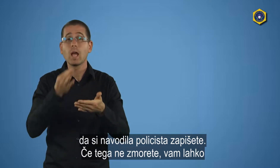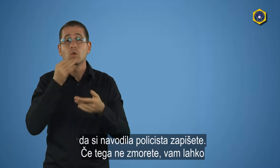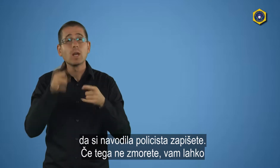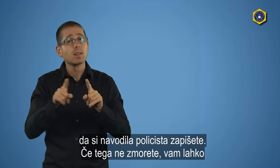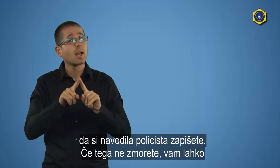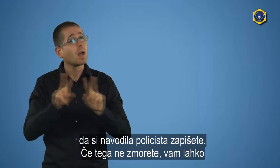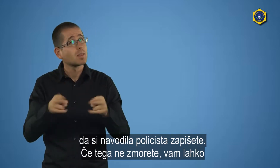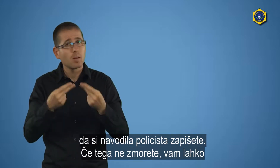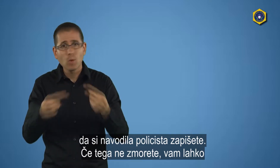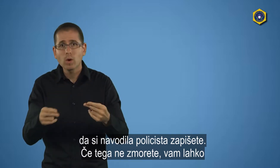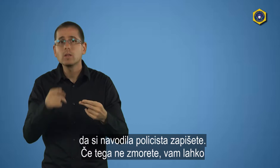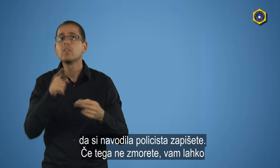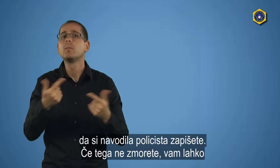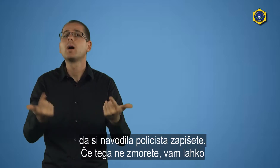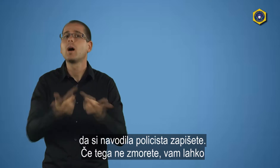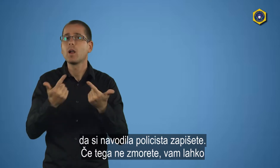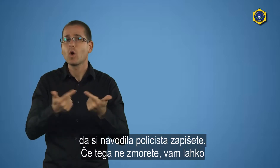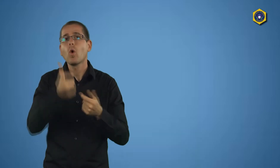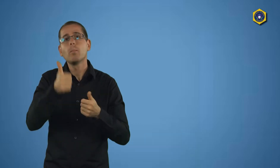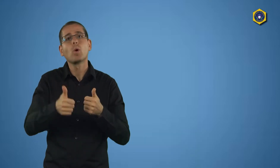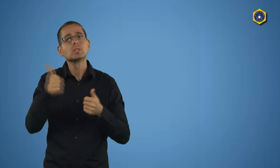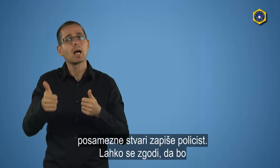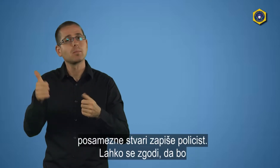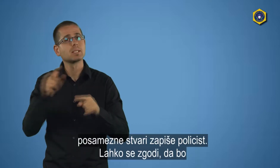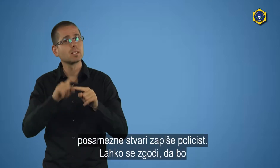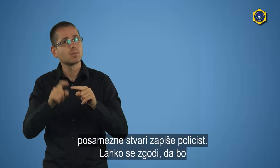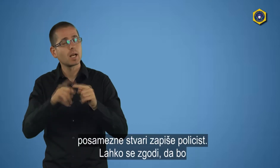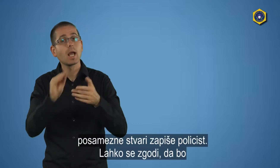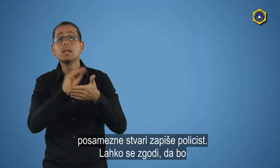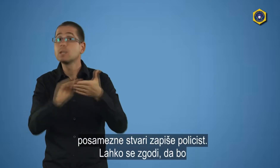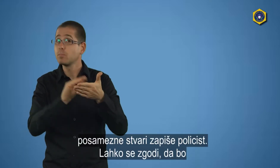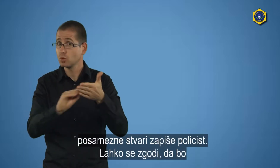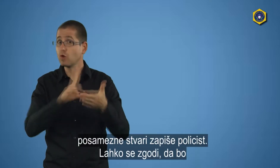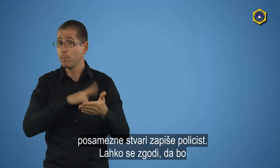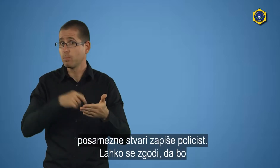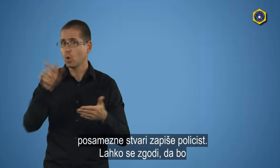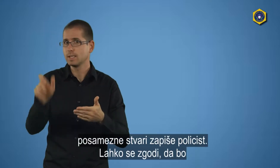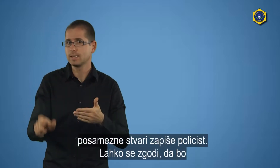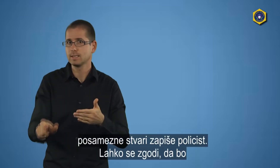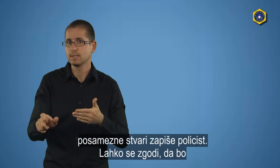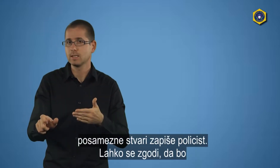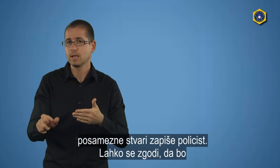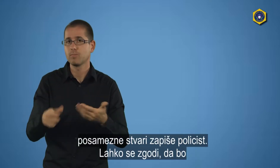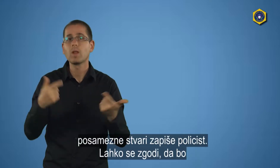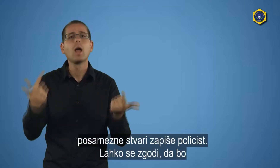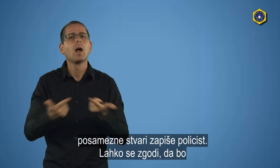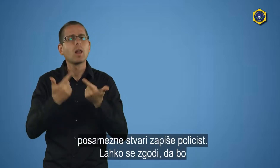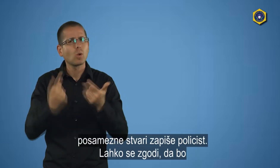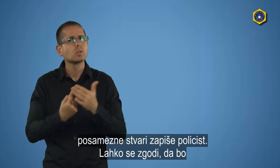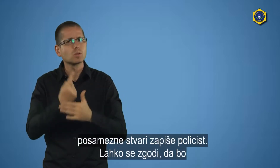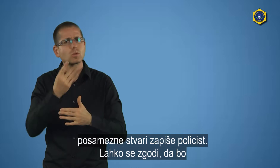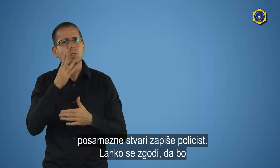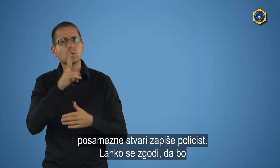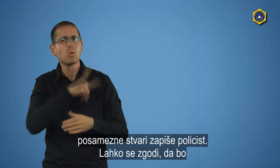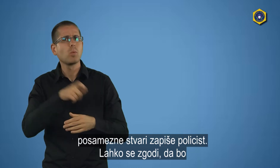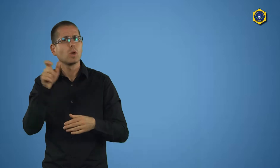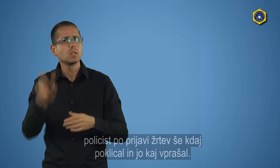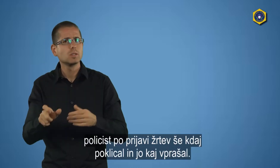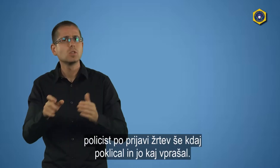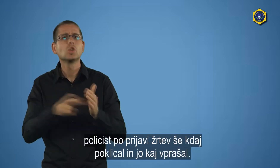Če tega ne zmorete, vam lahko posamezne stvari zapiše policist. Lahko se zgodi, da bo policist